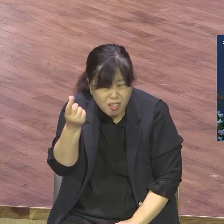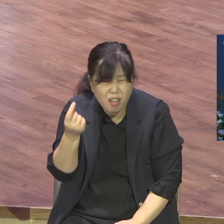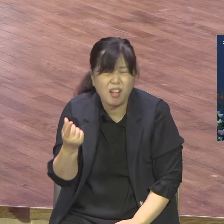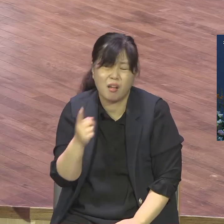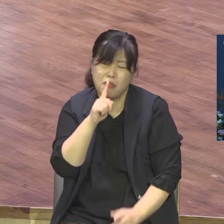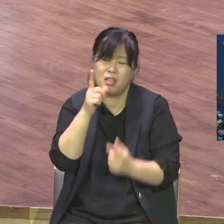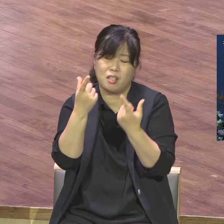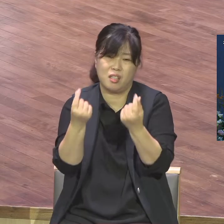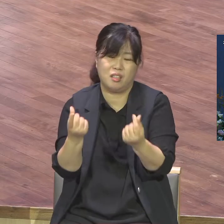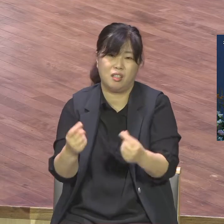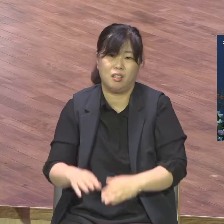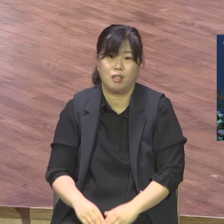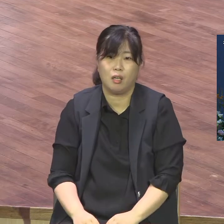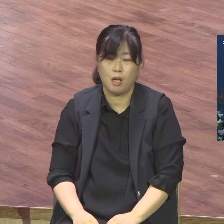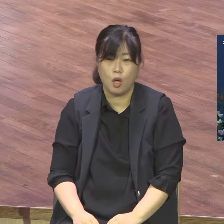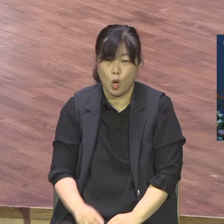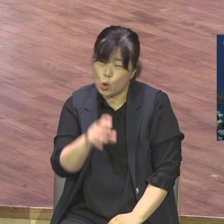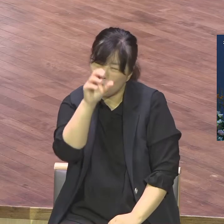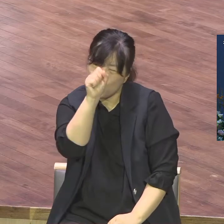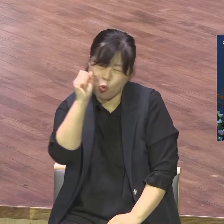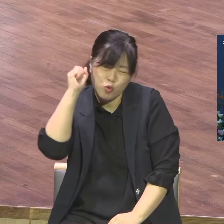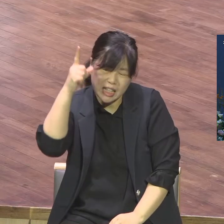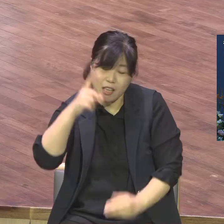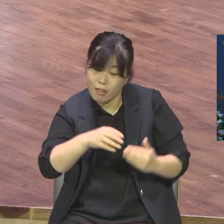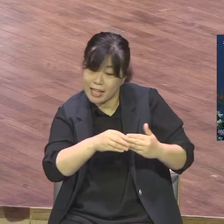얼마나 많은 동력자를 가지고 있냐.